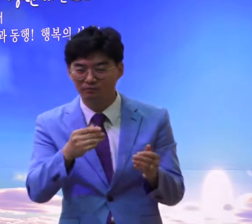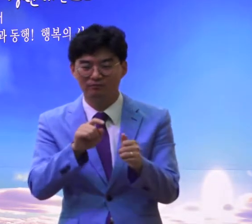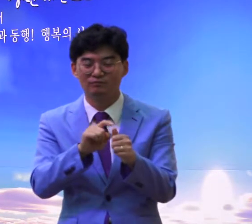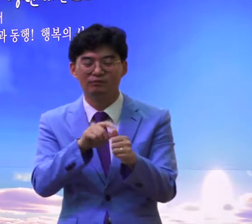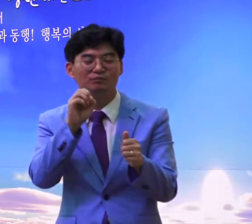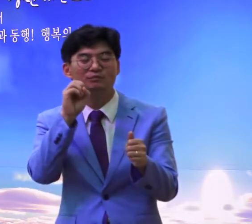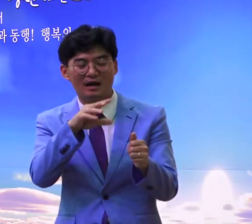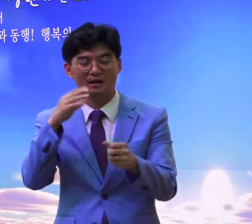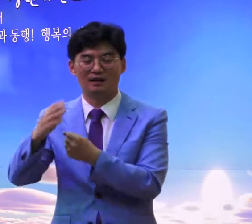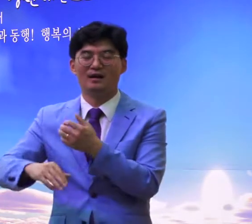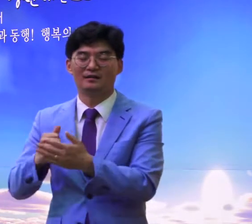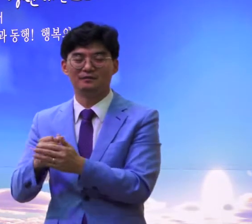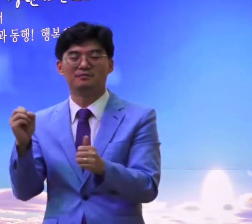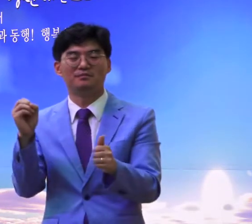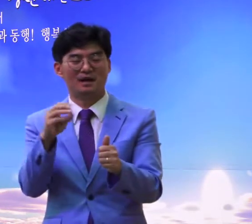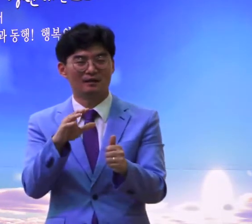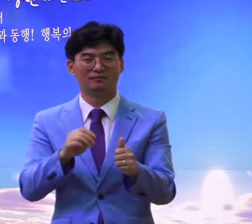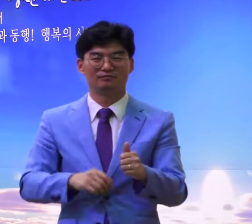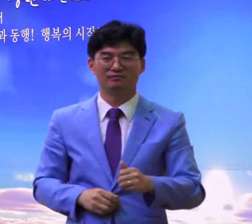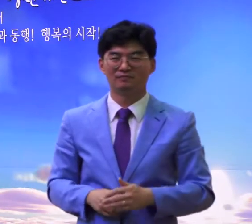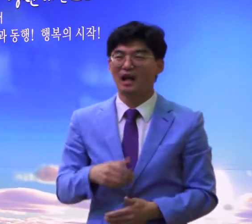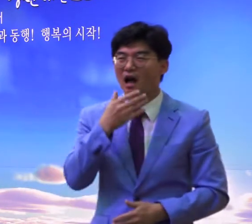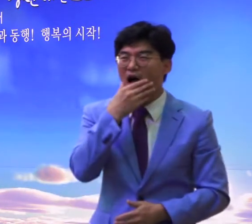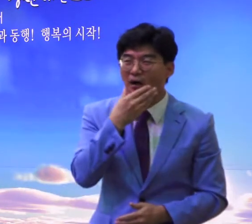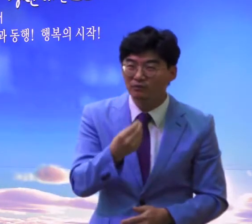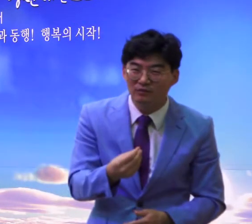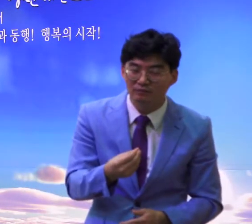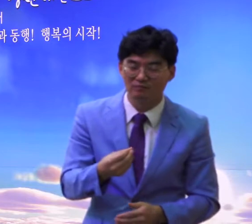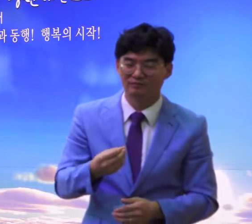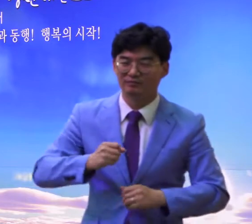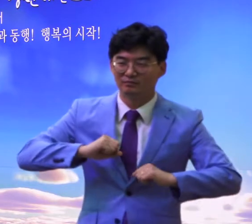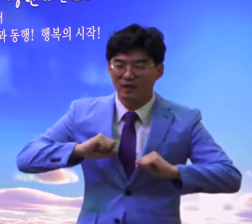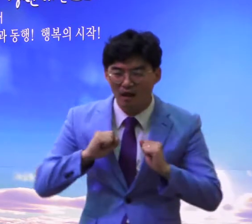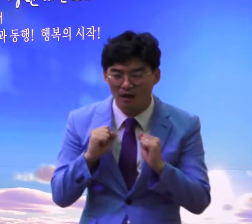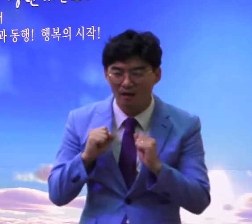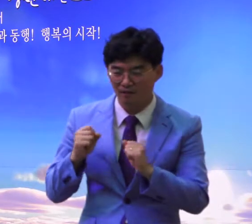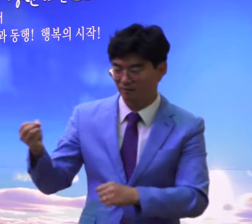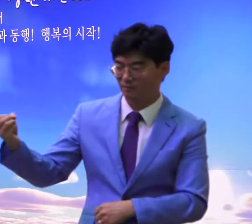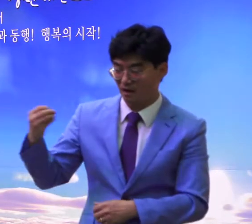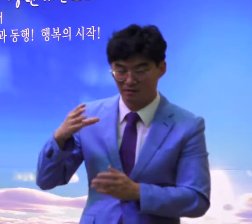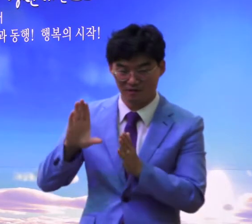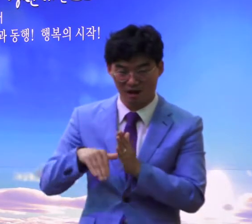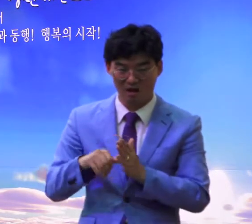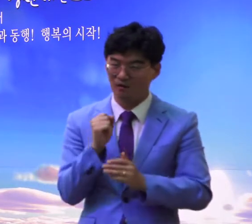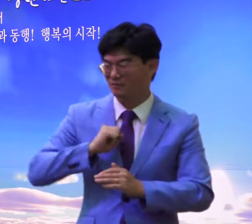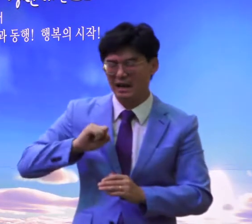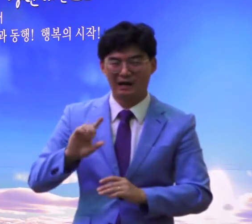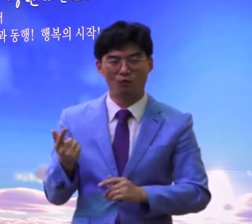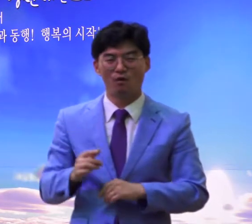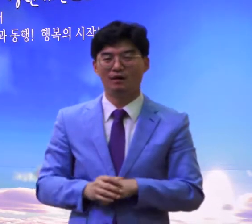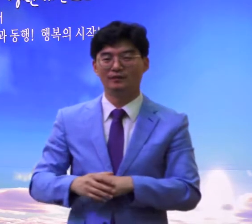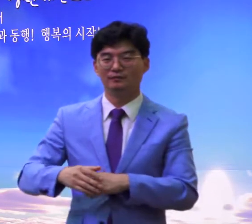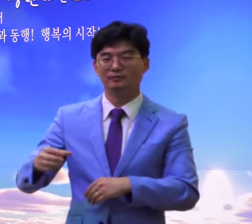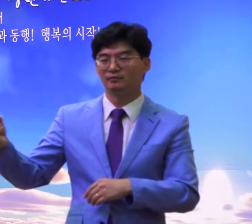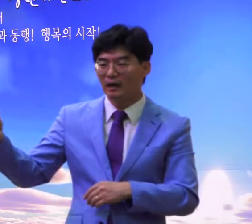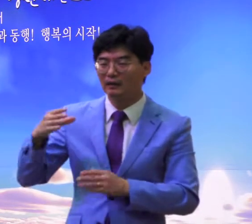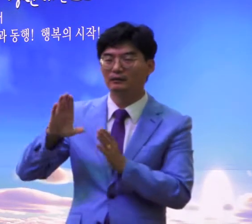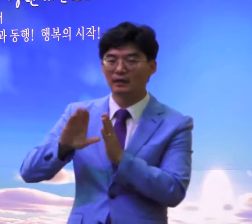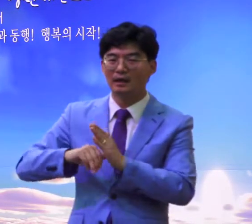아브라함에게 이야기하십니다. 그 말씀을 듣고 아브라함이 순종합니다. 아브라함은 아브라함의 본토,